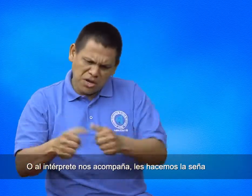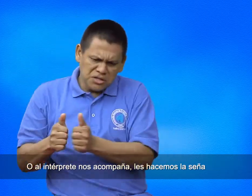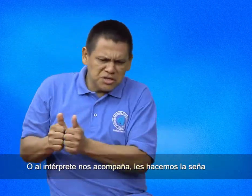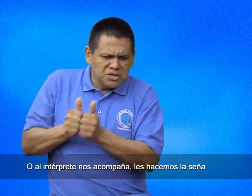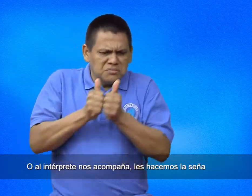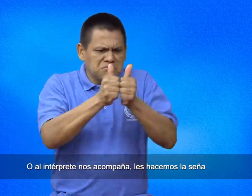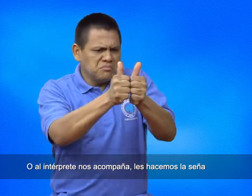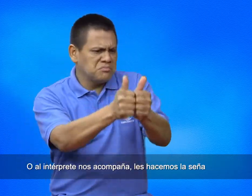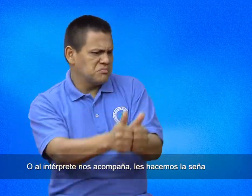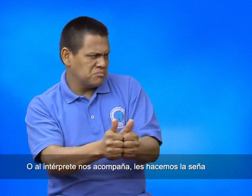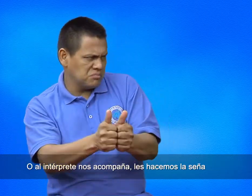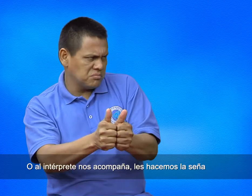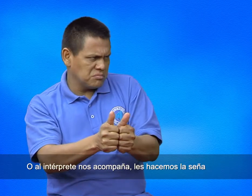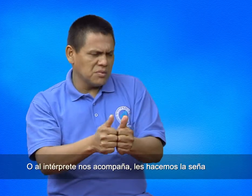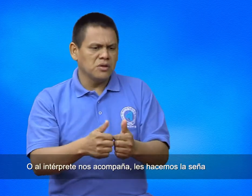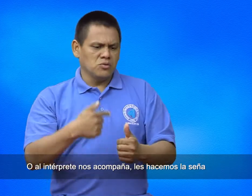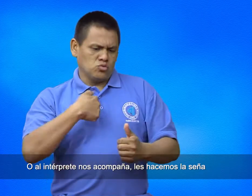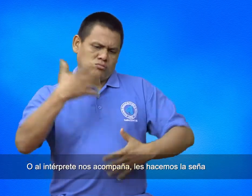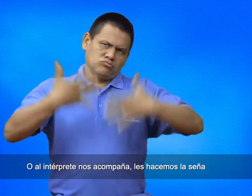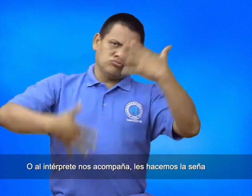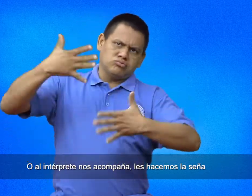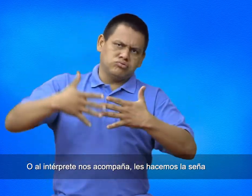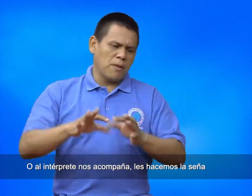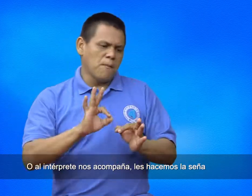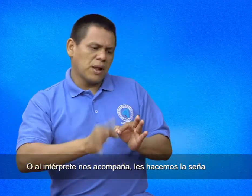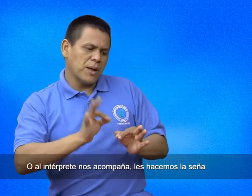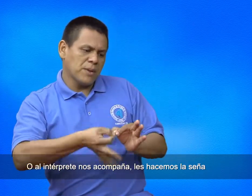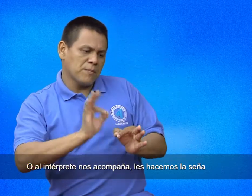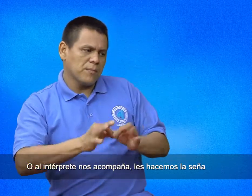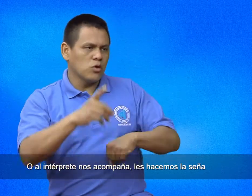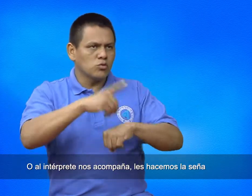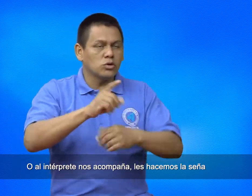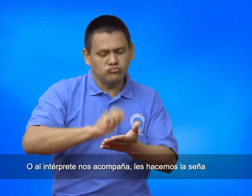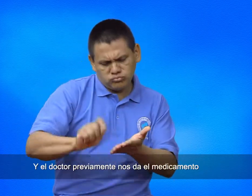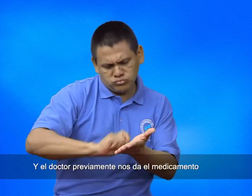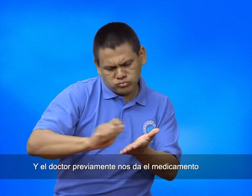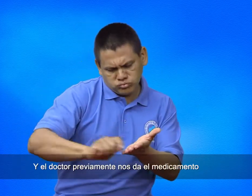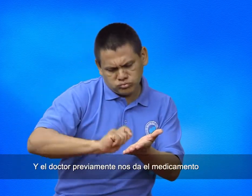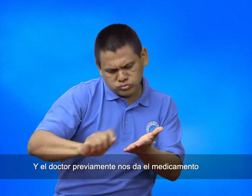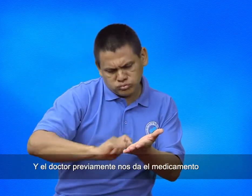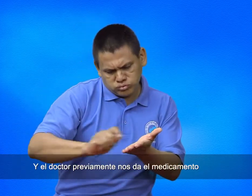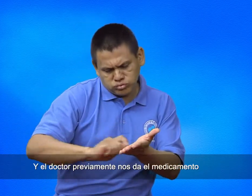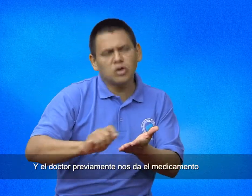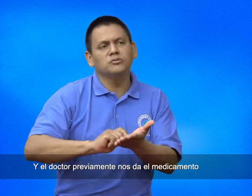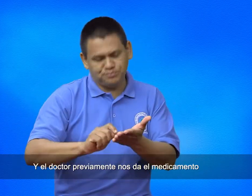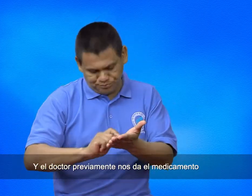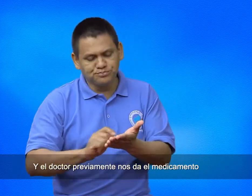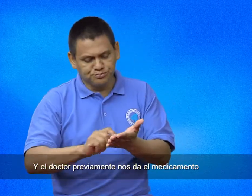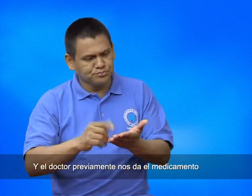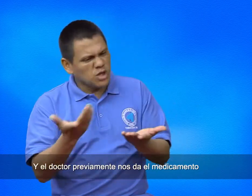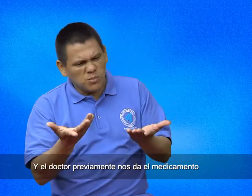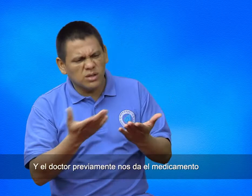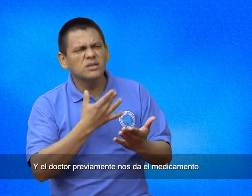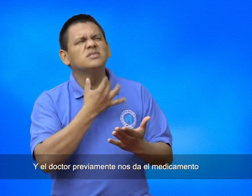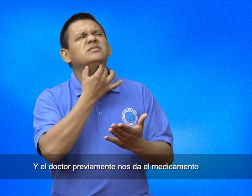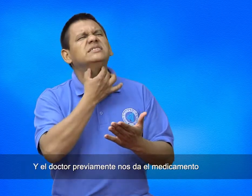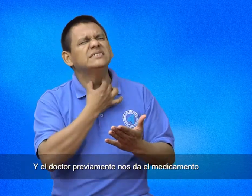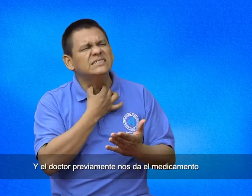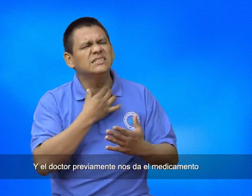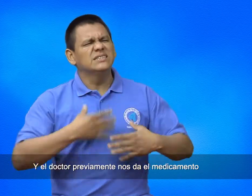intérprete nos acompaña les hacemos la seña y el doctor previamente pues nos da el medicamento